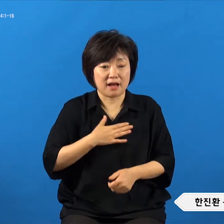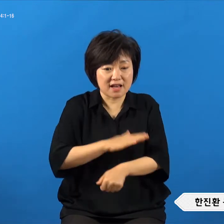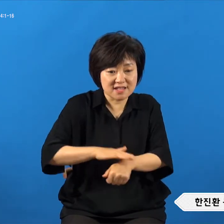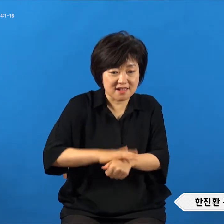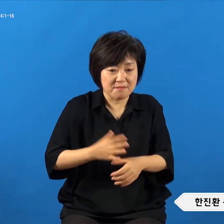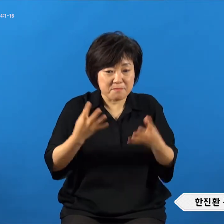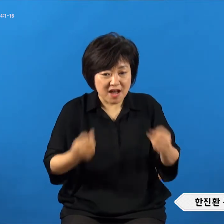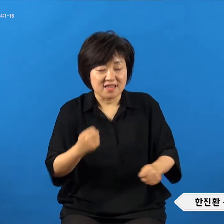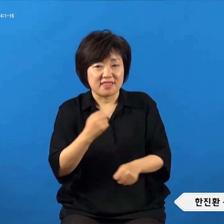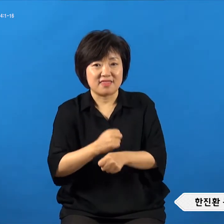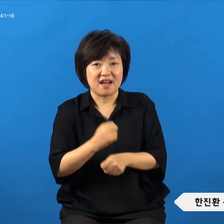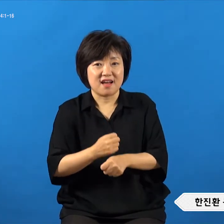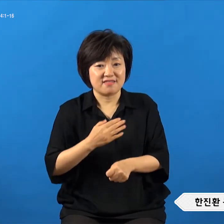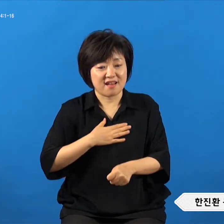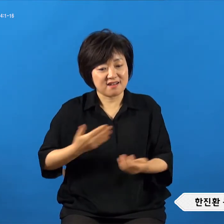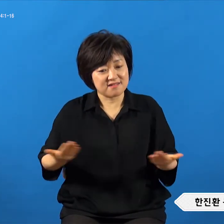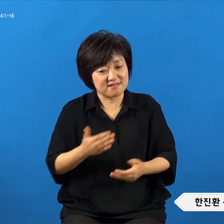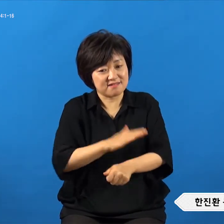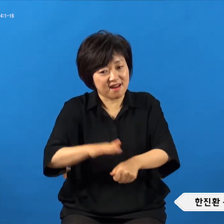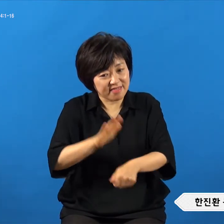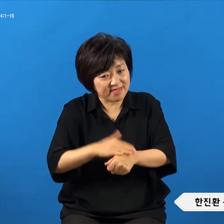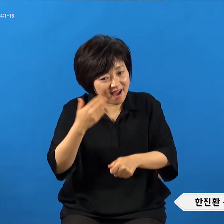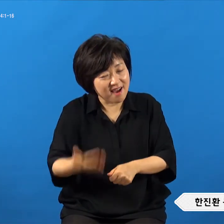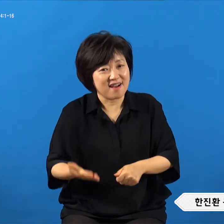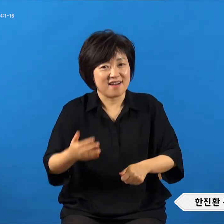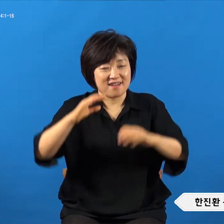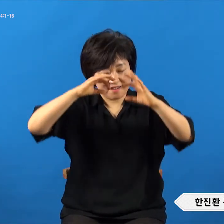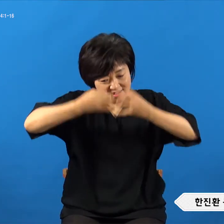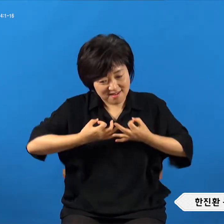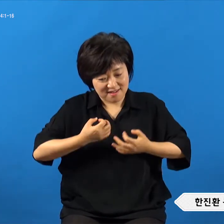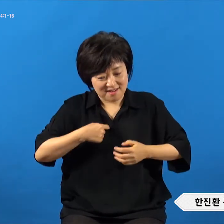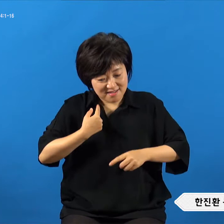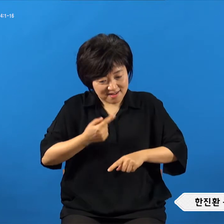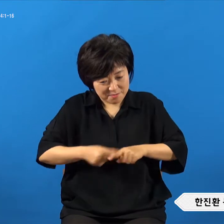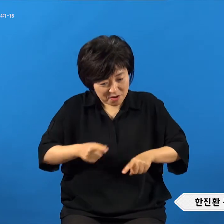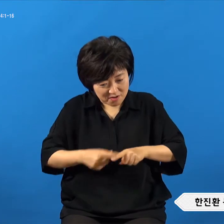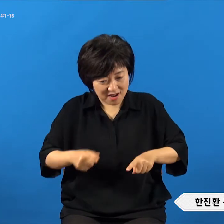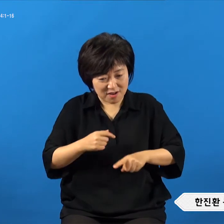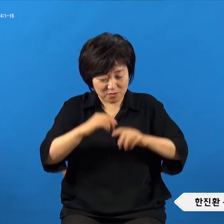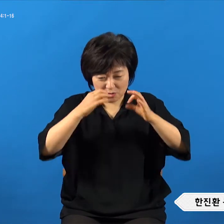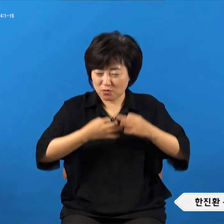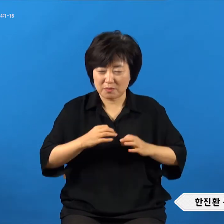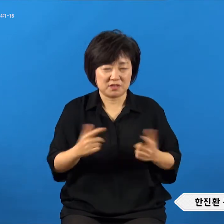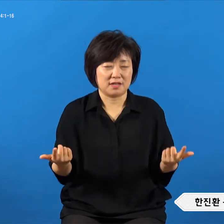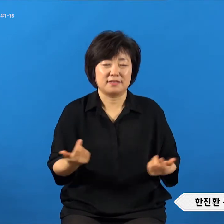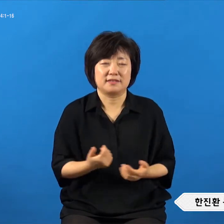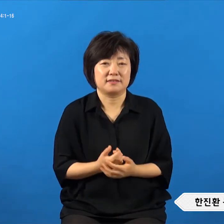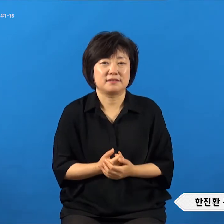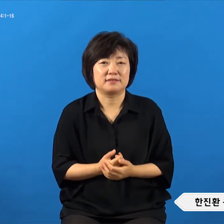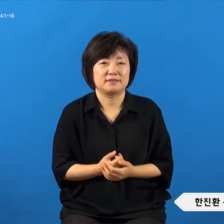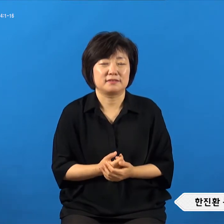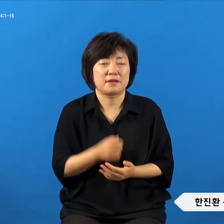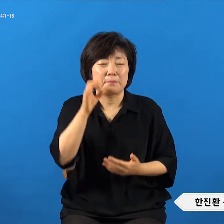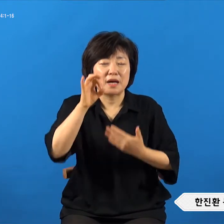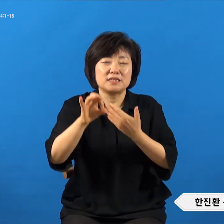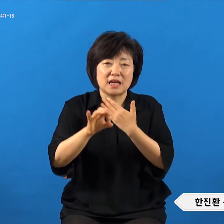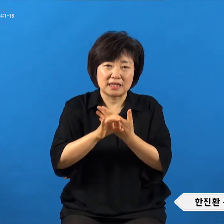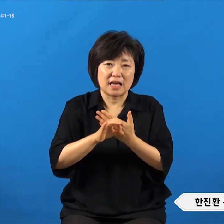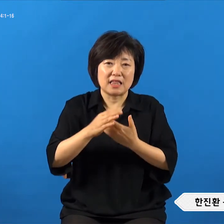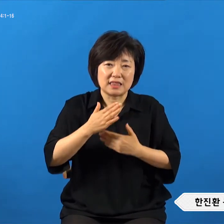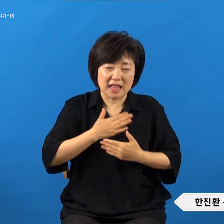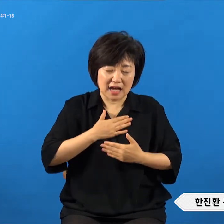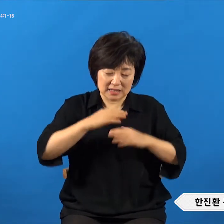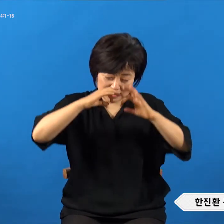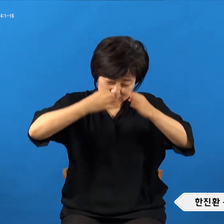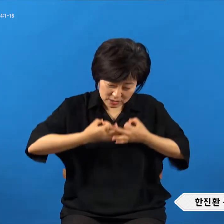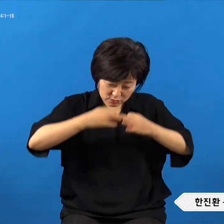일 얼마나 많이 했는가, 내가 일을 얼마나 잘했는가, 그런 거 평가하고 나 자신을 돌아보지 않습니다. 만약에